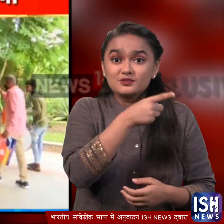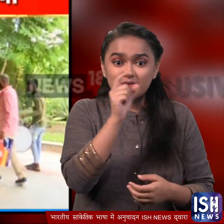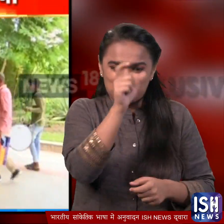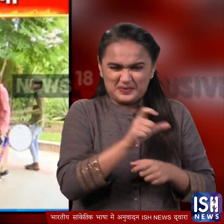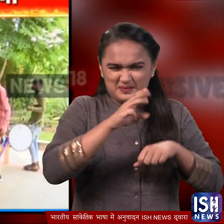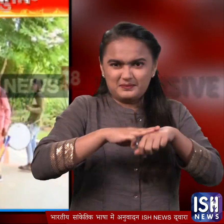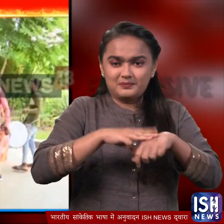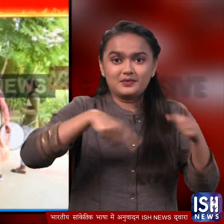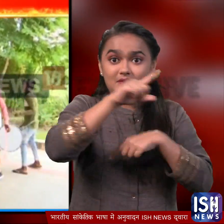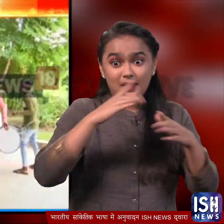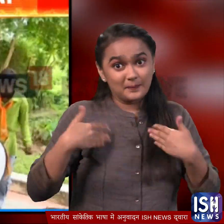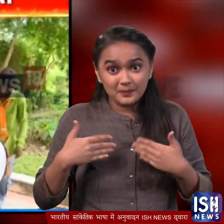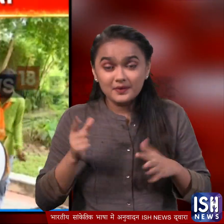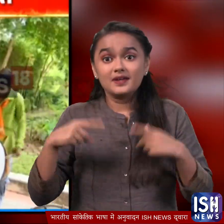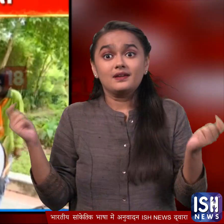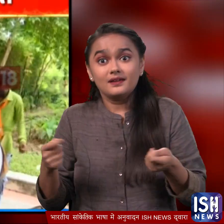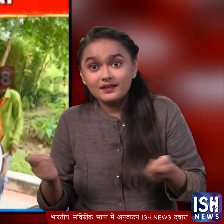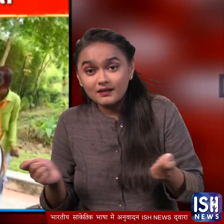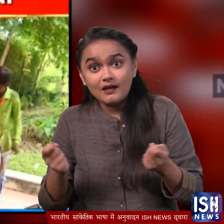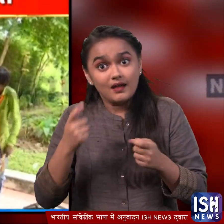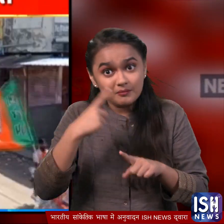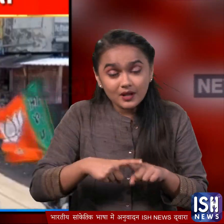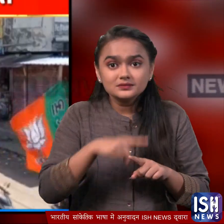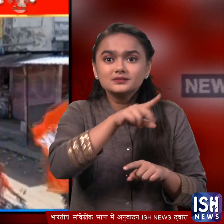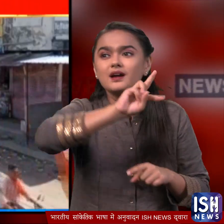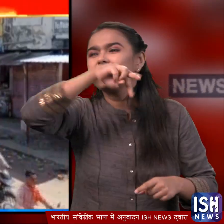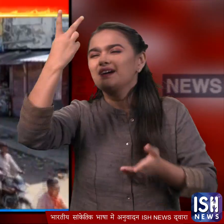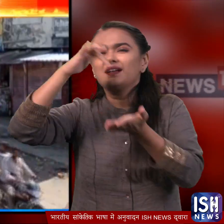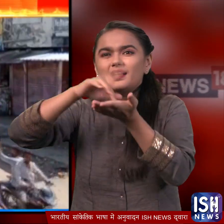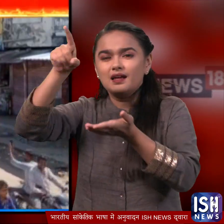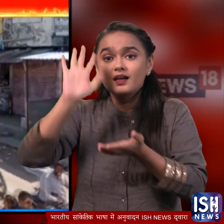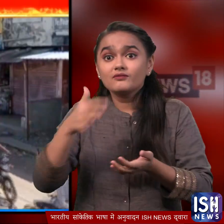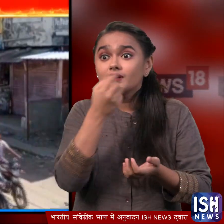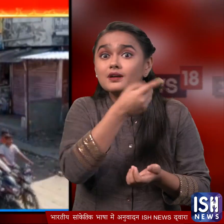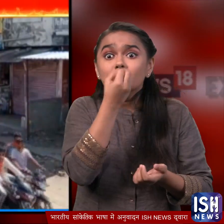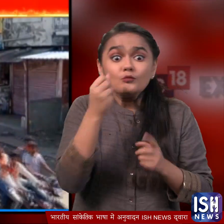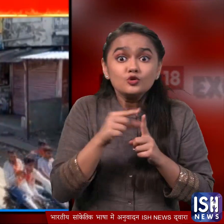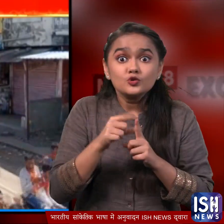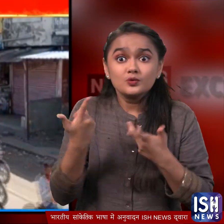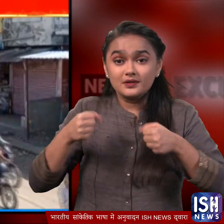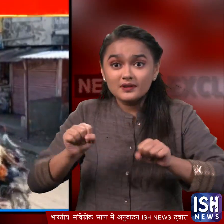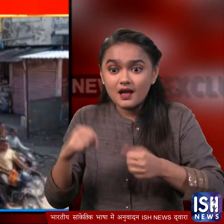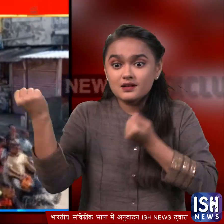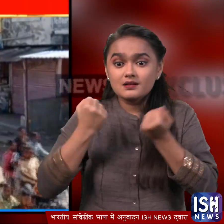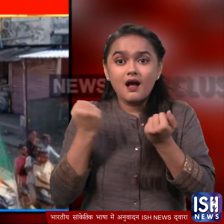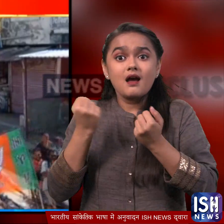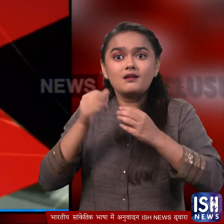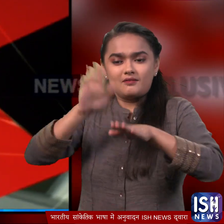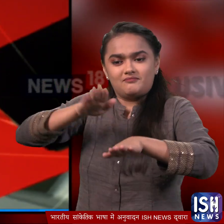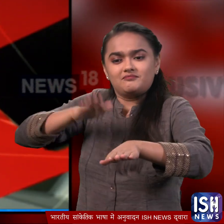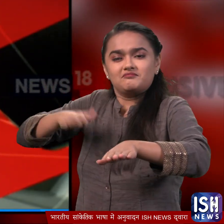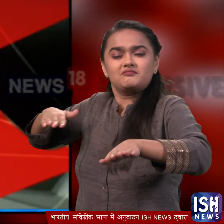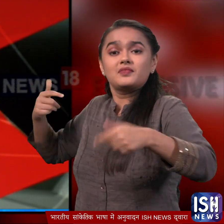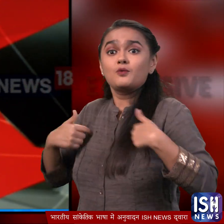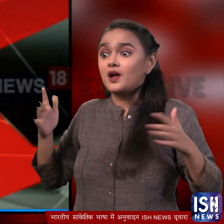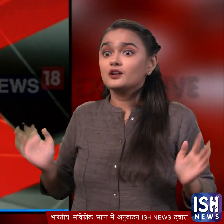बीजेपी कार्यकर्ताओं ने जीत के रंगों के साथ ढोल नगाड़ों का भी इंतजाम किया तो बनासकांठा में तो बीजेपी नेताओं ने एक लंबा विजय जुलूस निकाला। क्योंकि